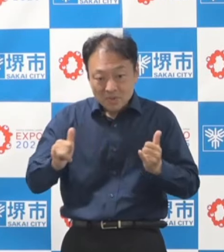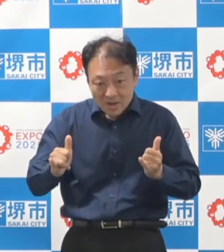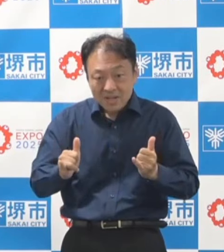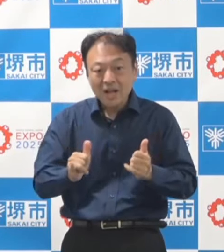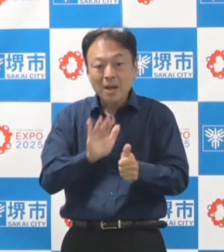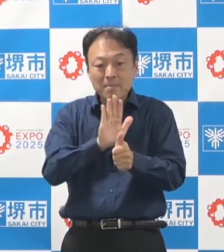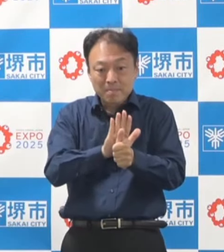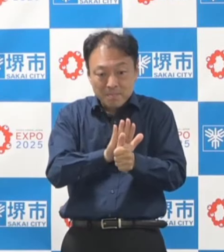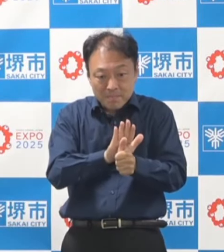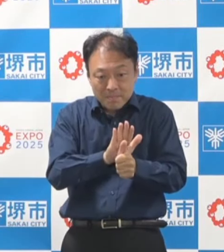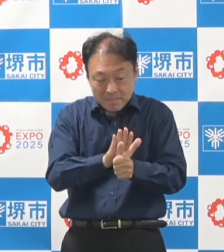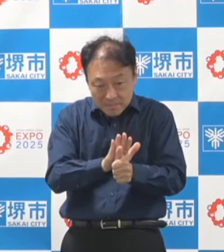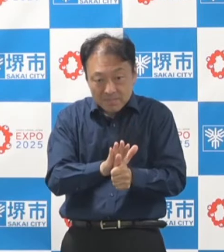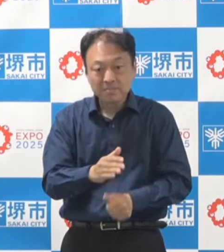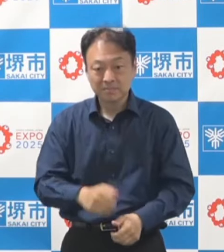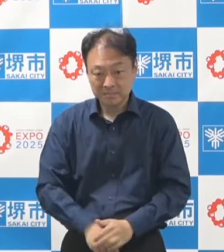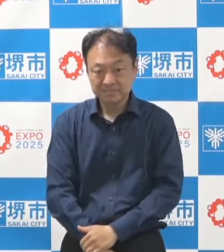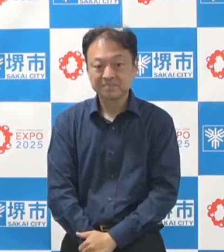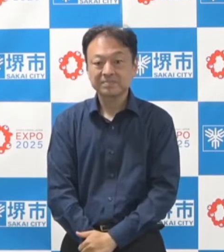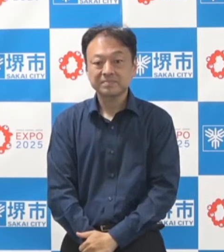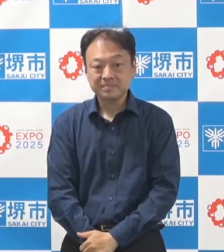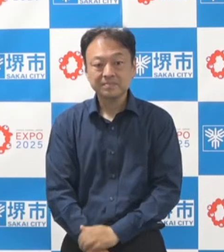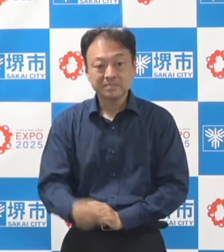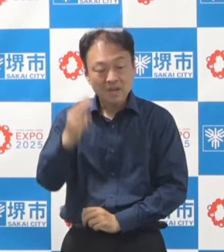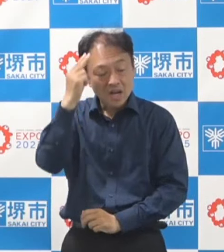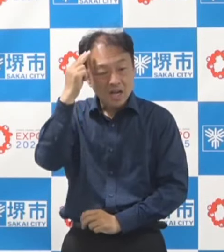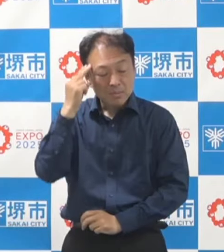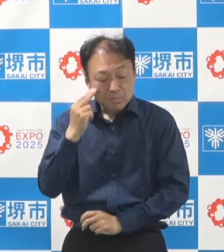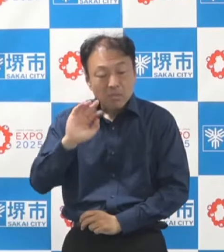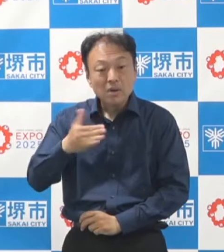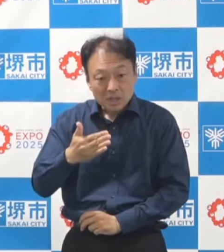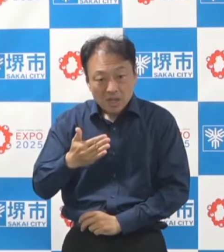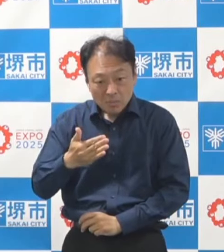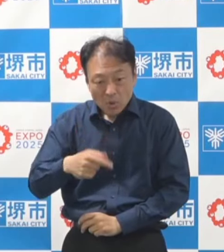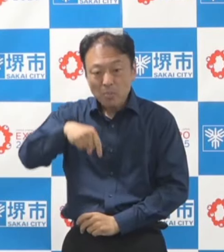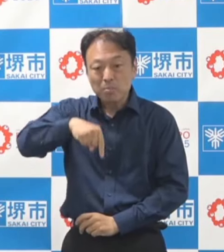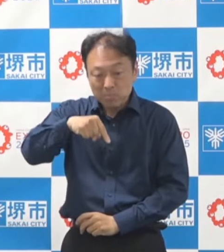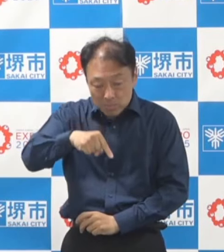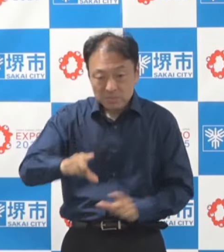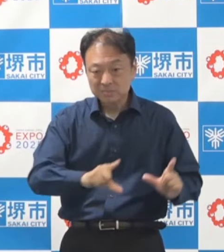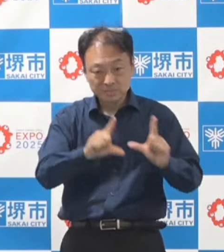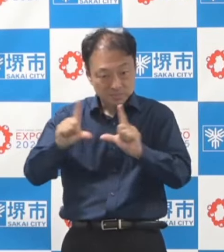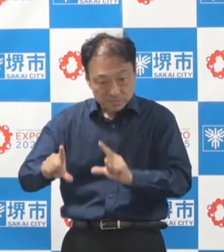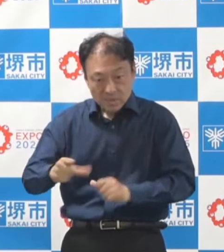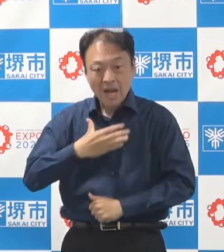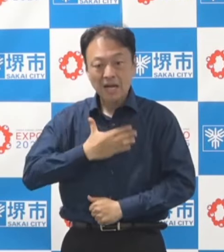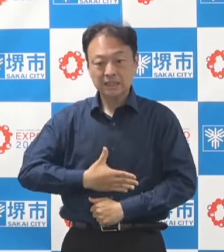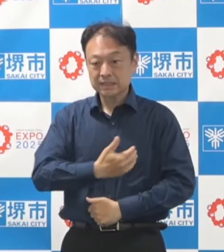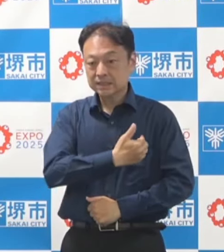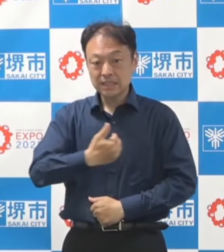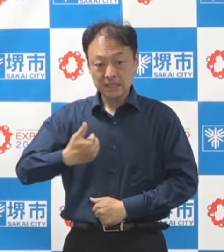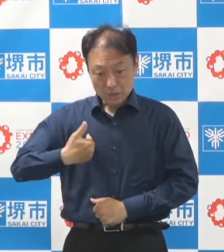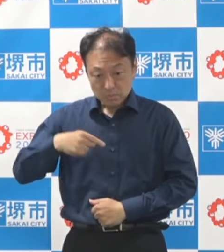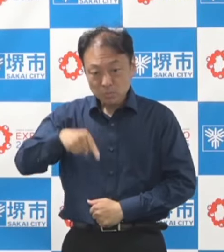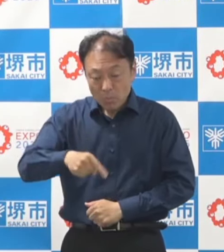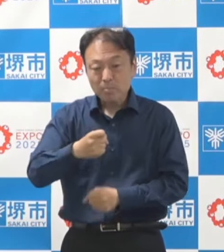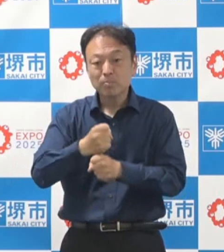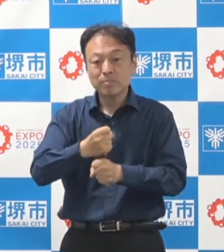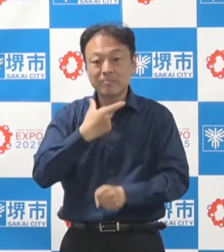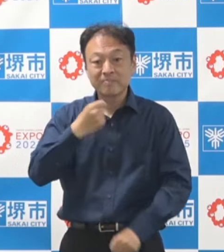かな支援を行うことによって、認知症になっても安心して暮らし続けることができる地域を実現したいと考